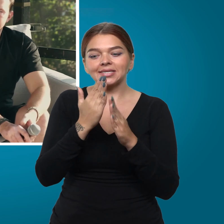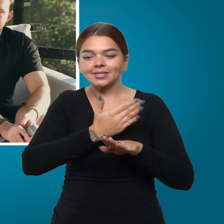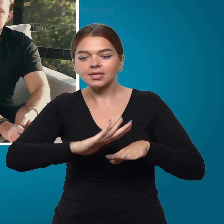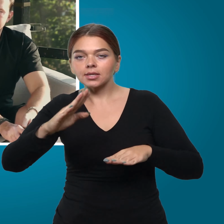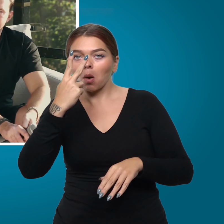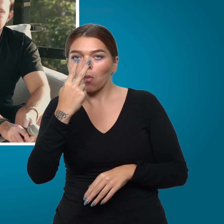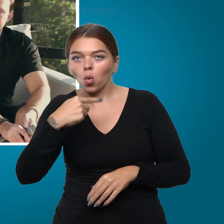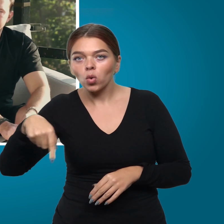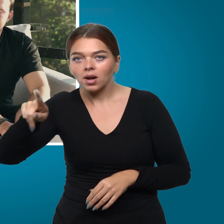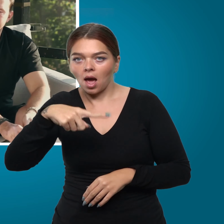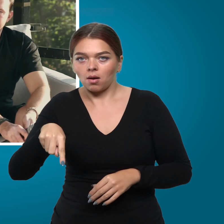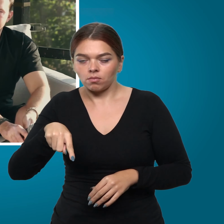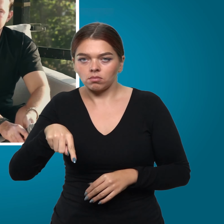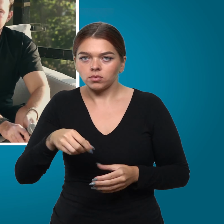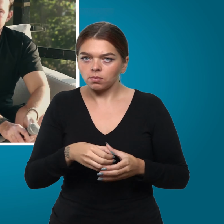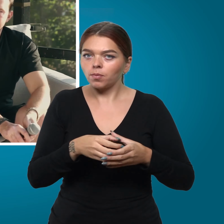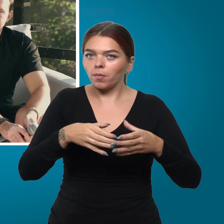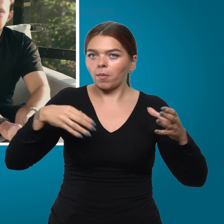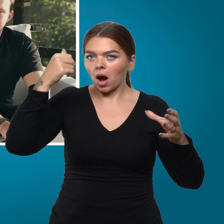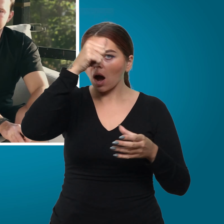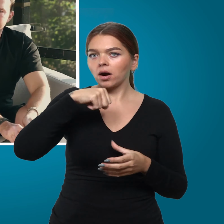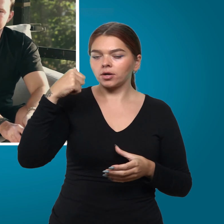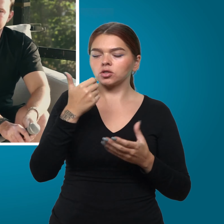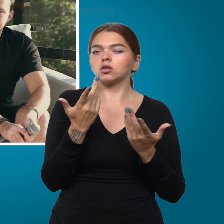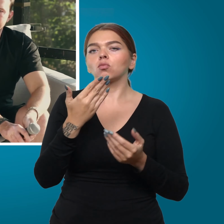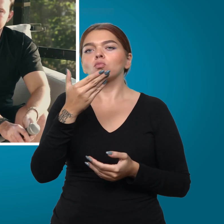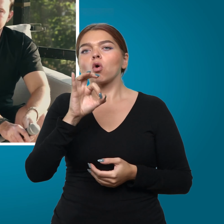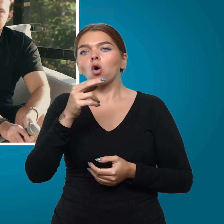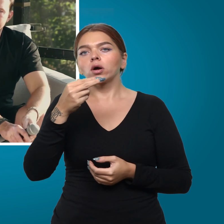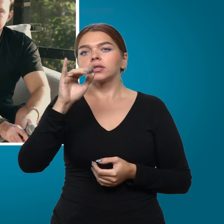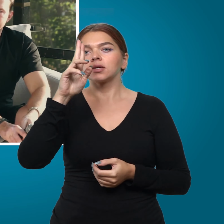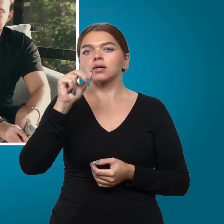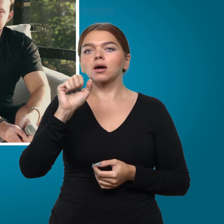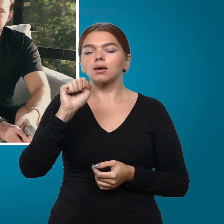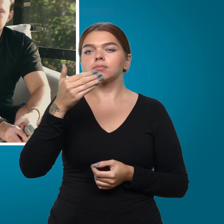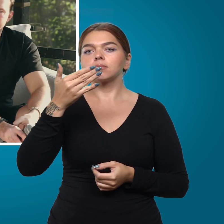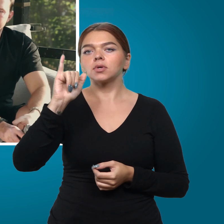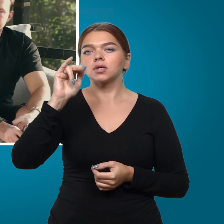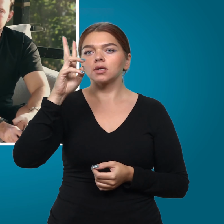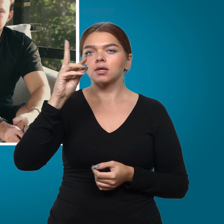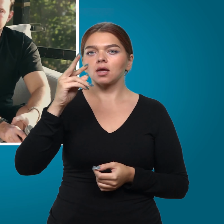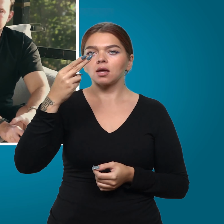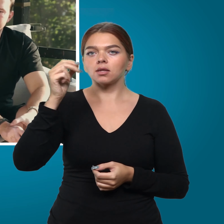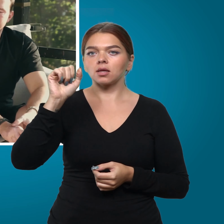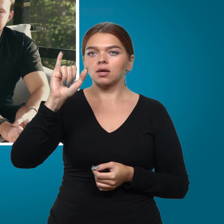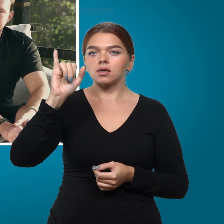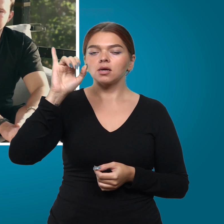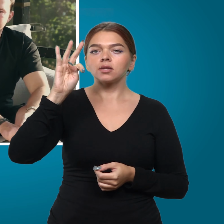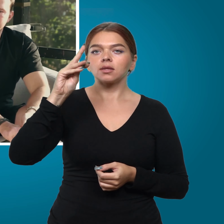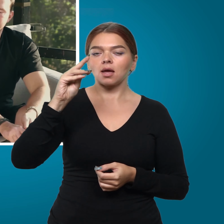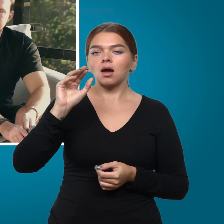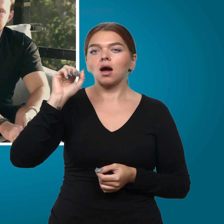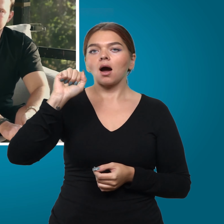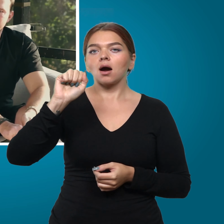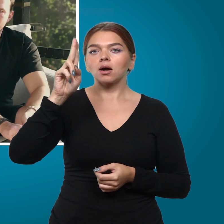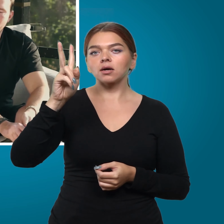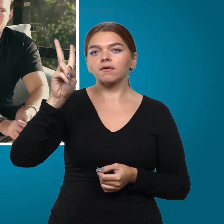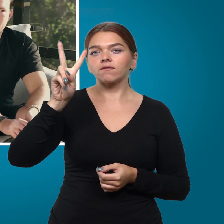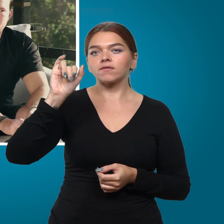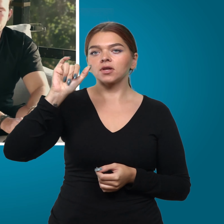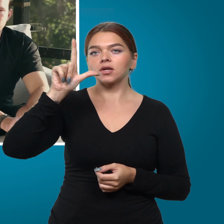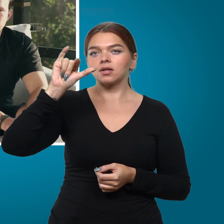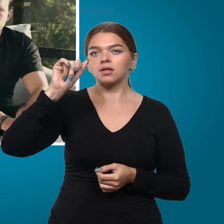be abejonės labai gerai žinoma, Ilona Žirinytė. Tai iš užsienio, jeigu kalbėti apie